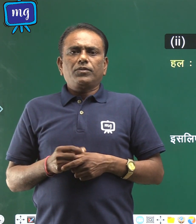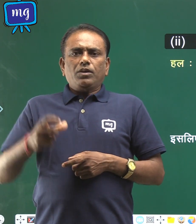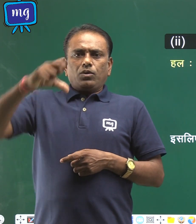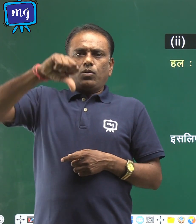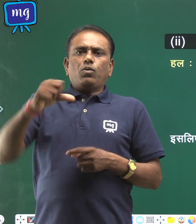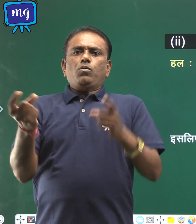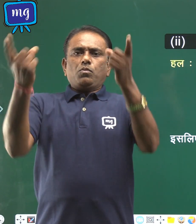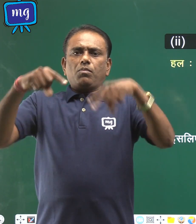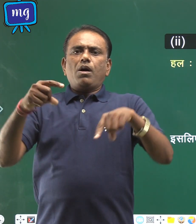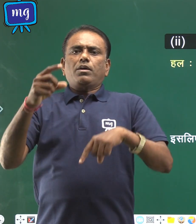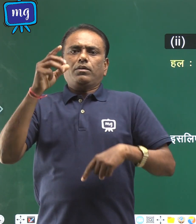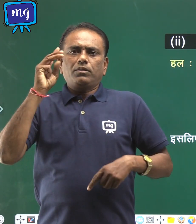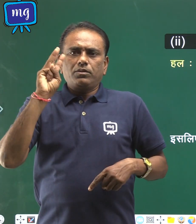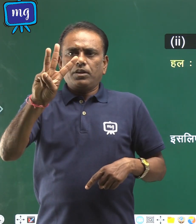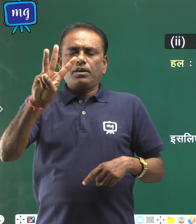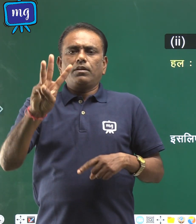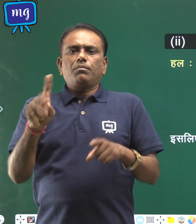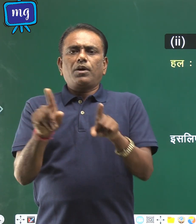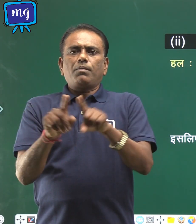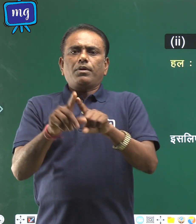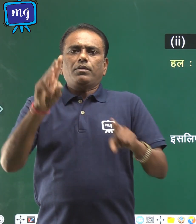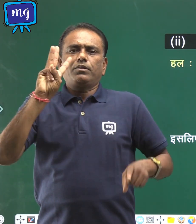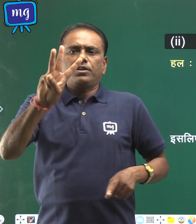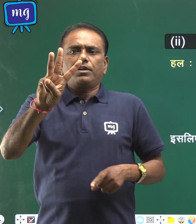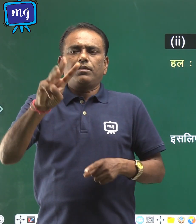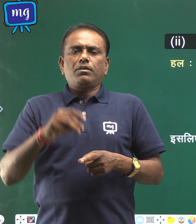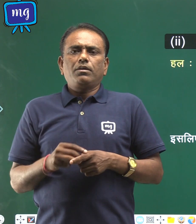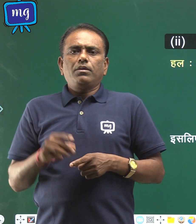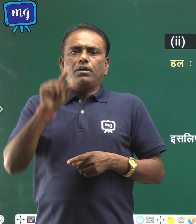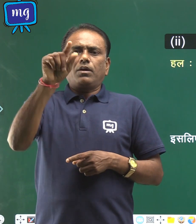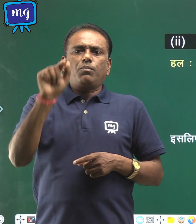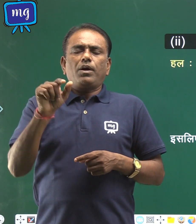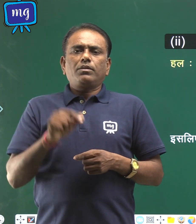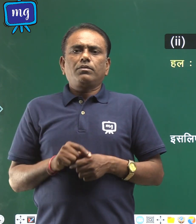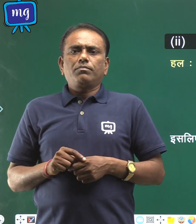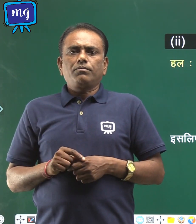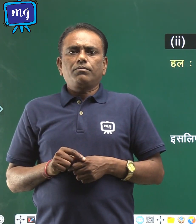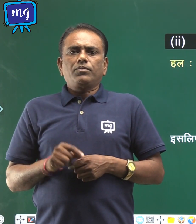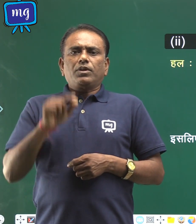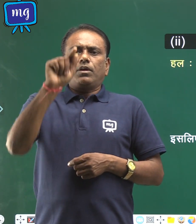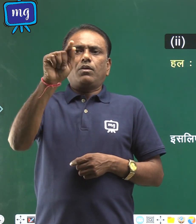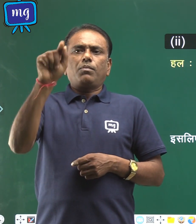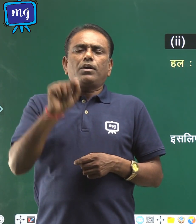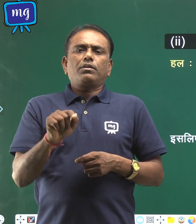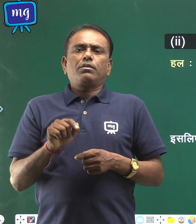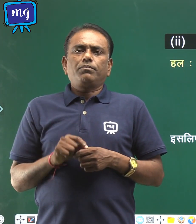9 में भाग 3 का देंगे तो 3 आएगा। अनुपात